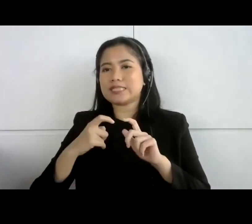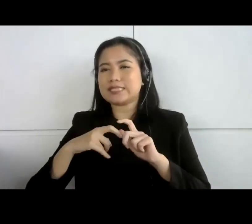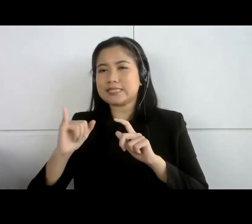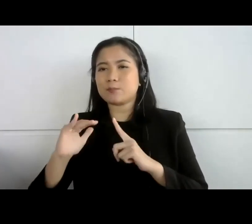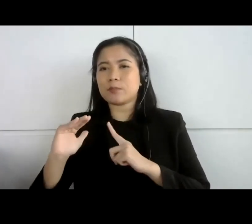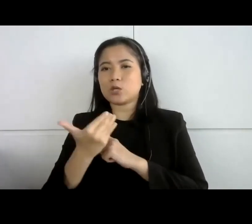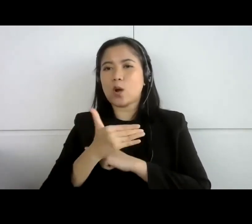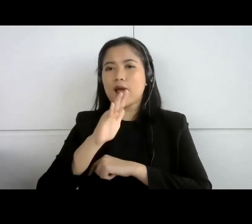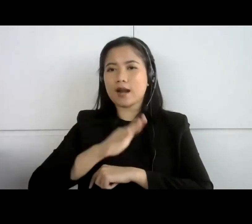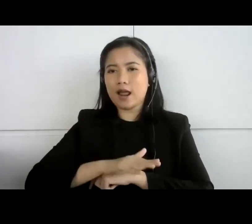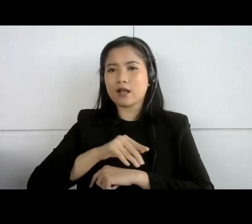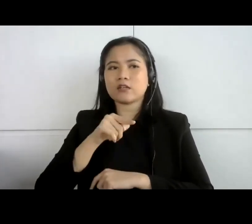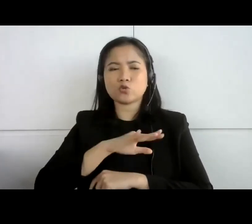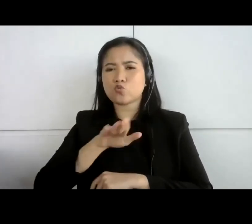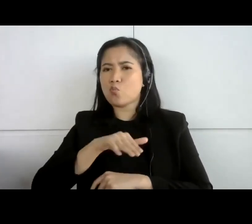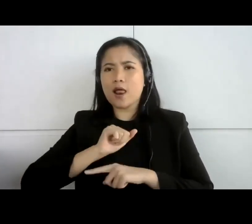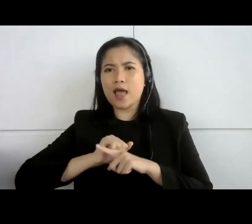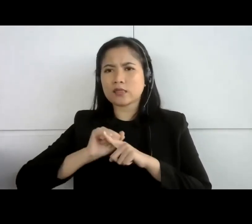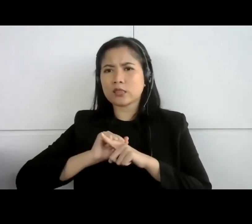mereka sudah dilatih